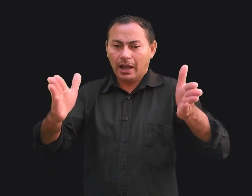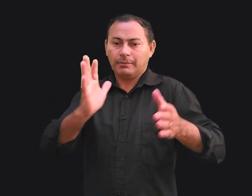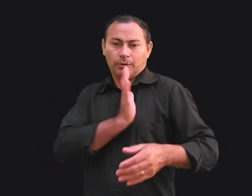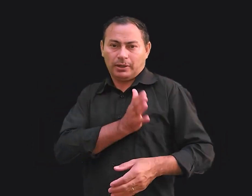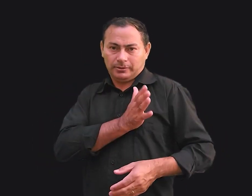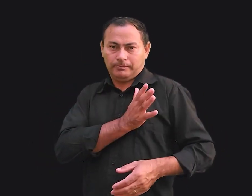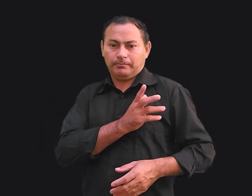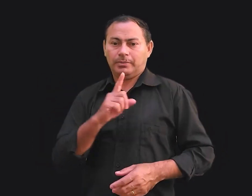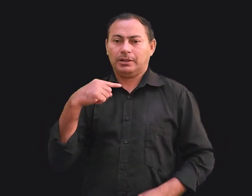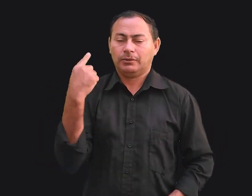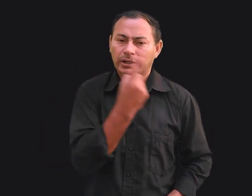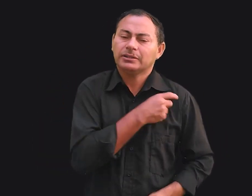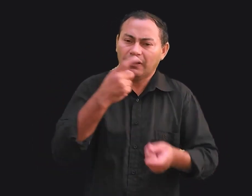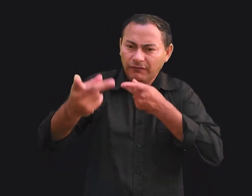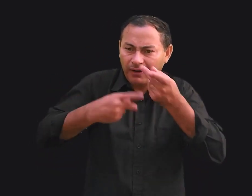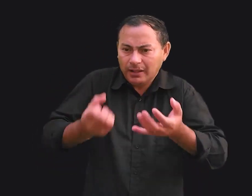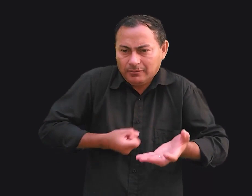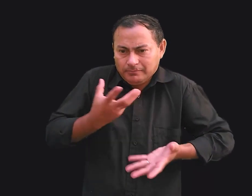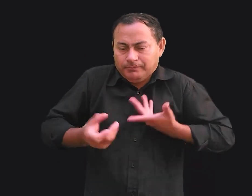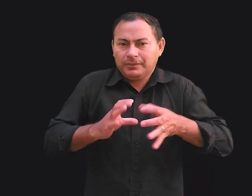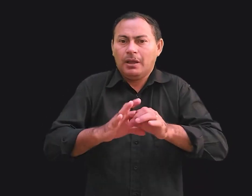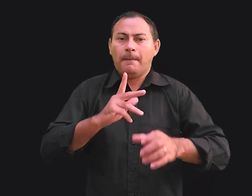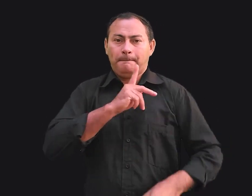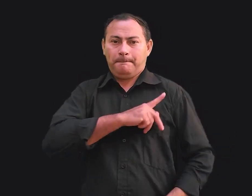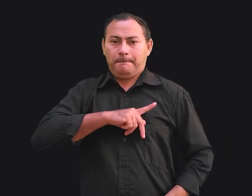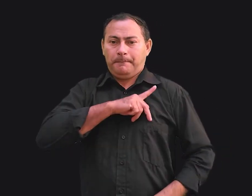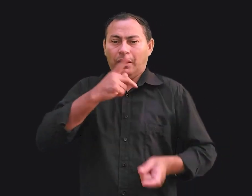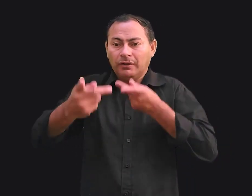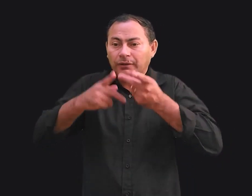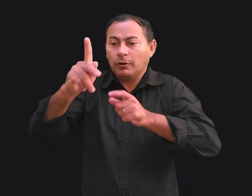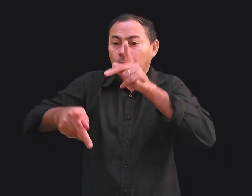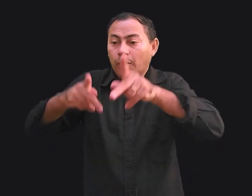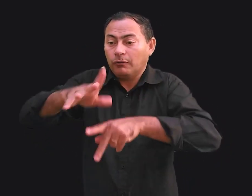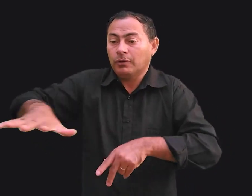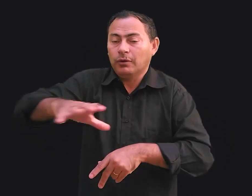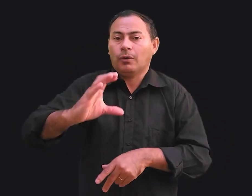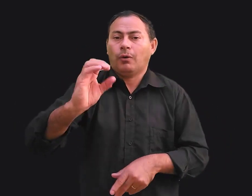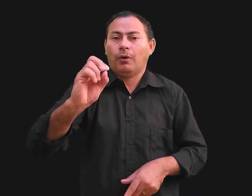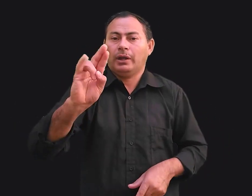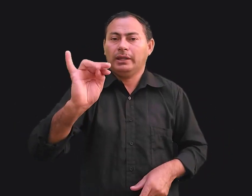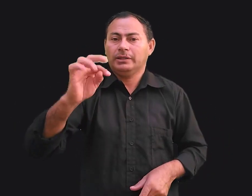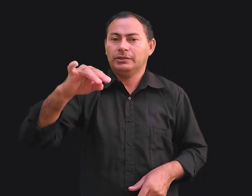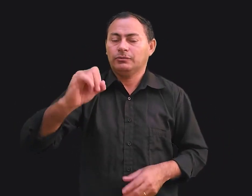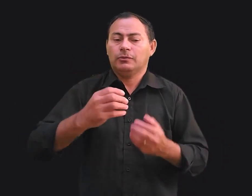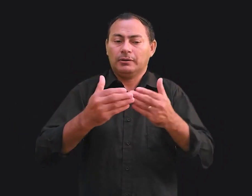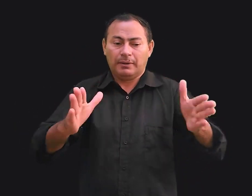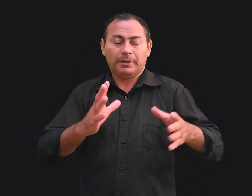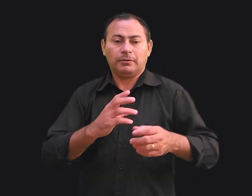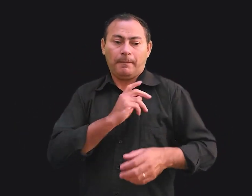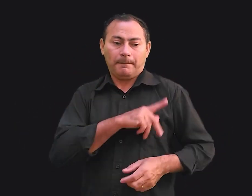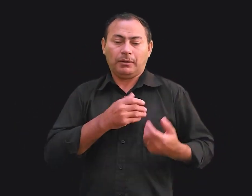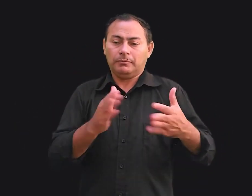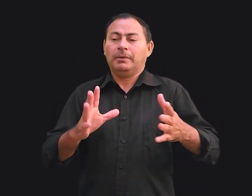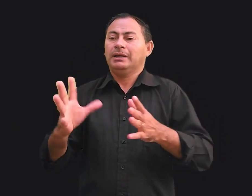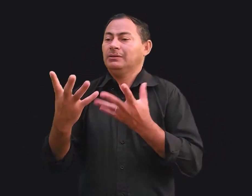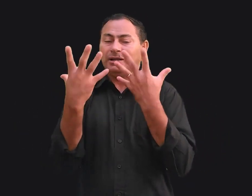também o coração para nós. Paulo está dizendo aos coríntios que seu coração está aberto para eles, mas eles bloqueiam seu